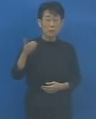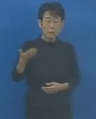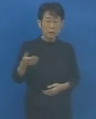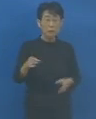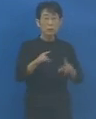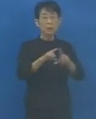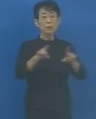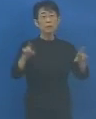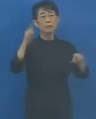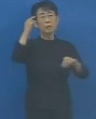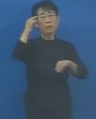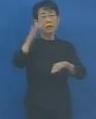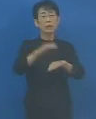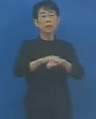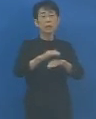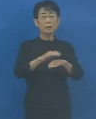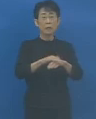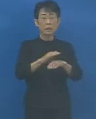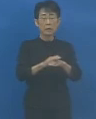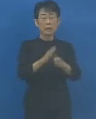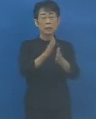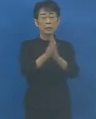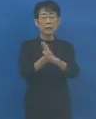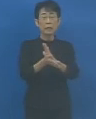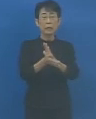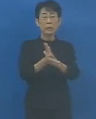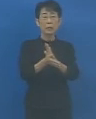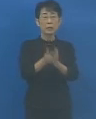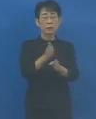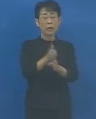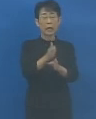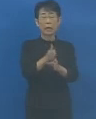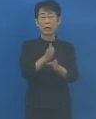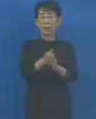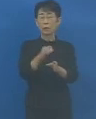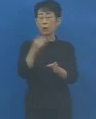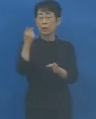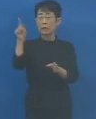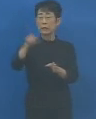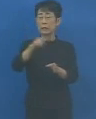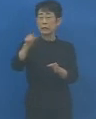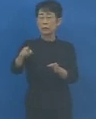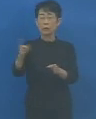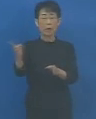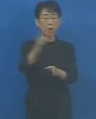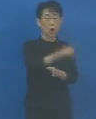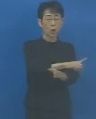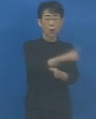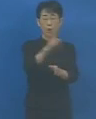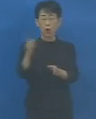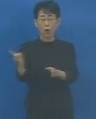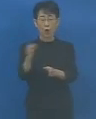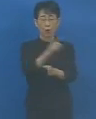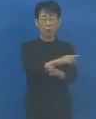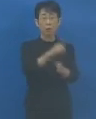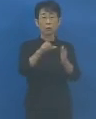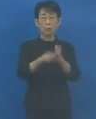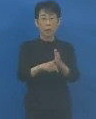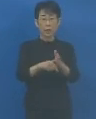として人が県境をまたぐということはウイルスの越境のチャンスがあります